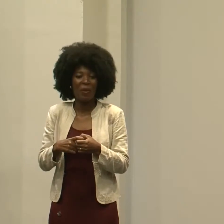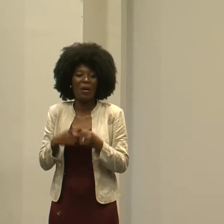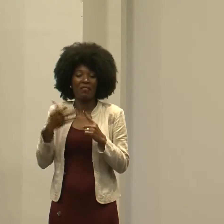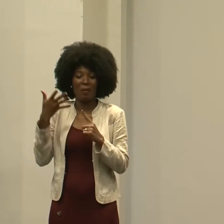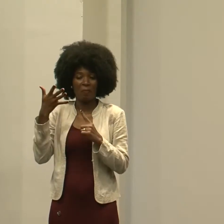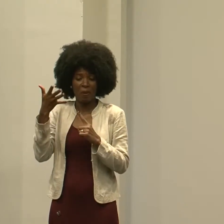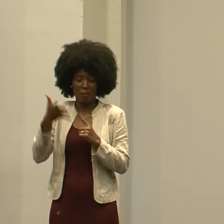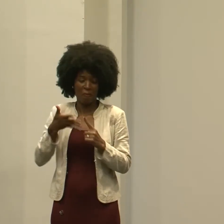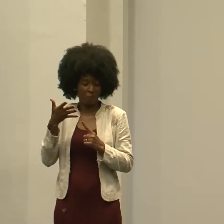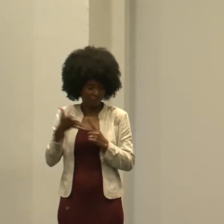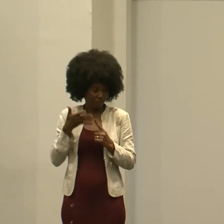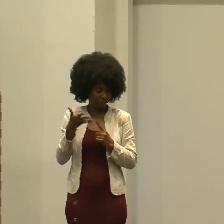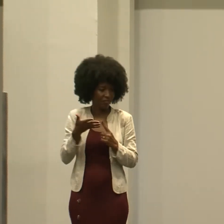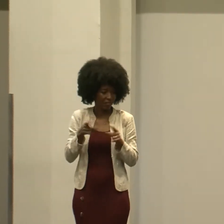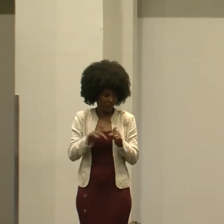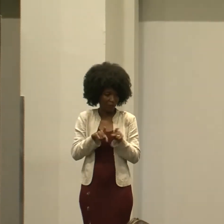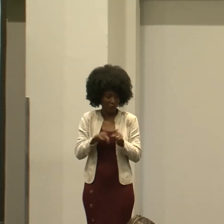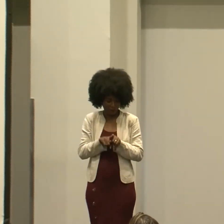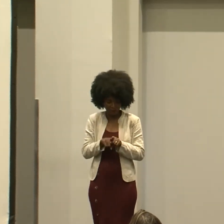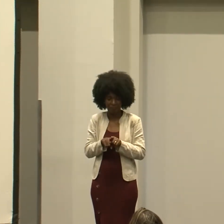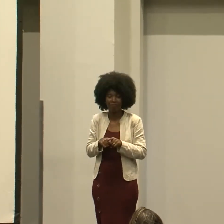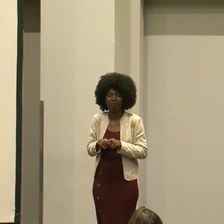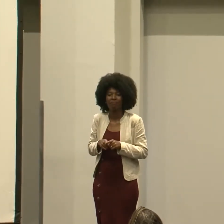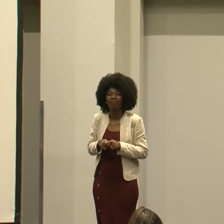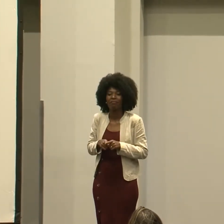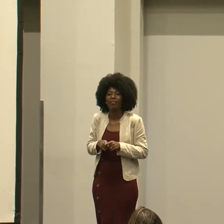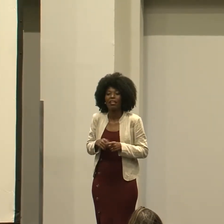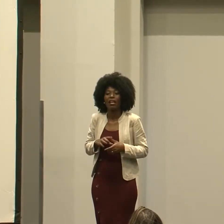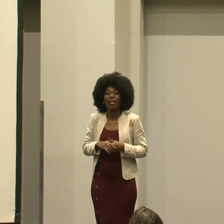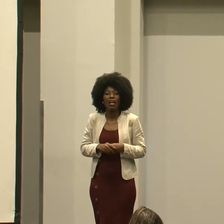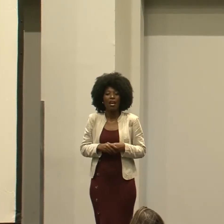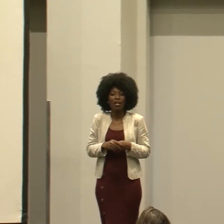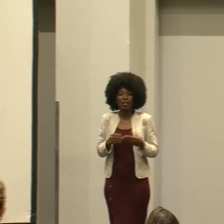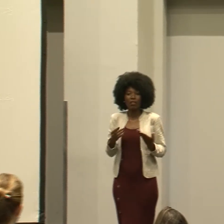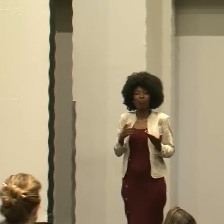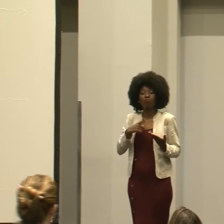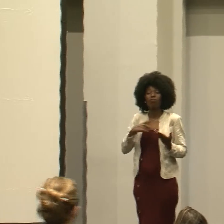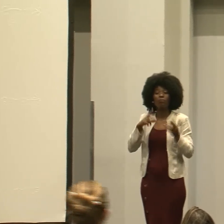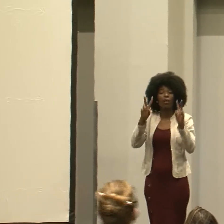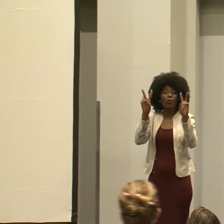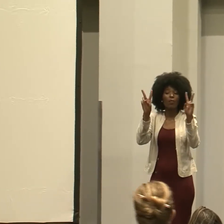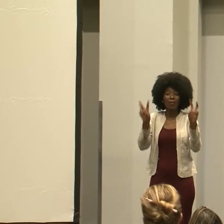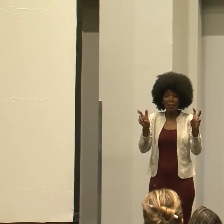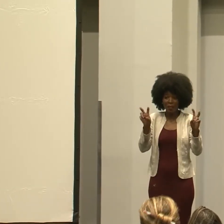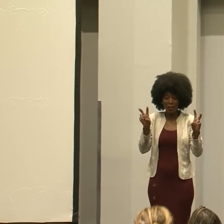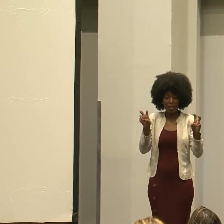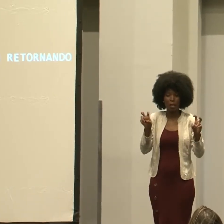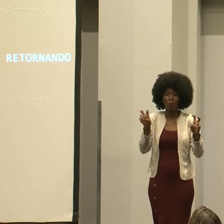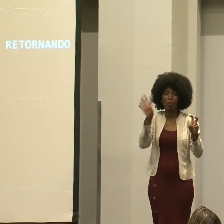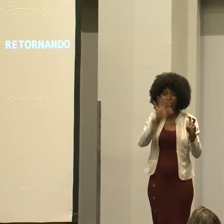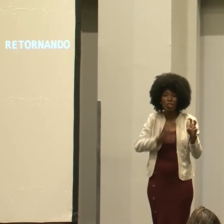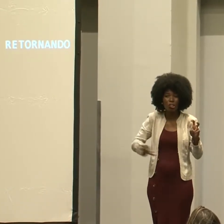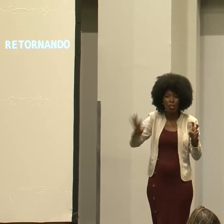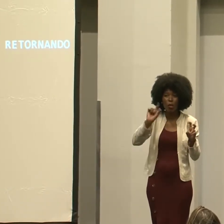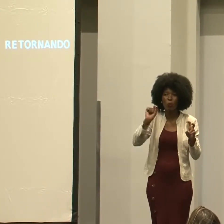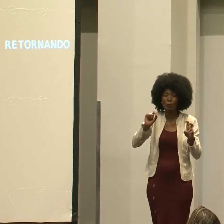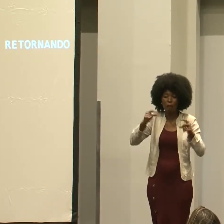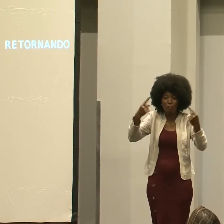Boa tarde, estamos retornando agora para a próxima palestra, que trata sobre desafios para a construção